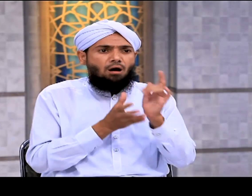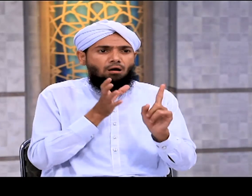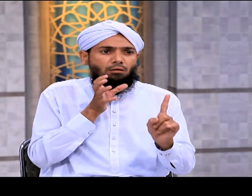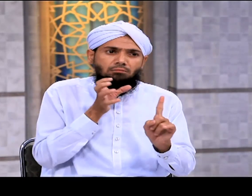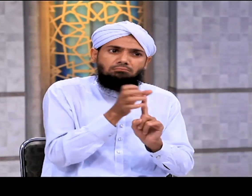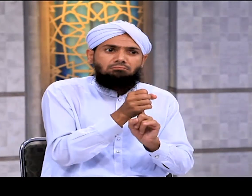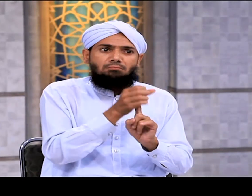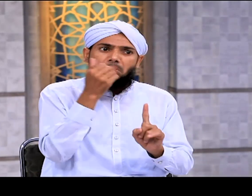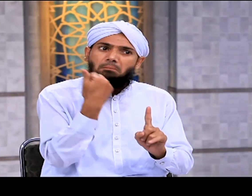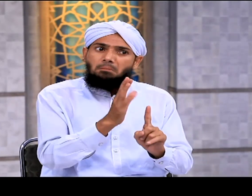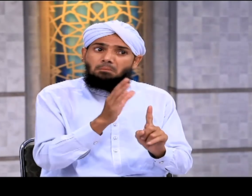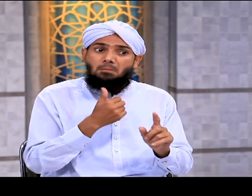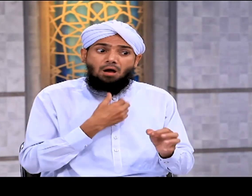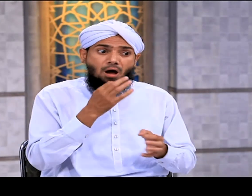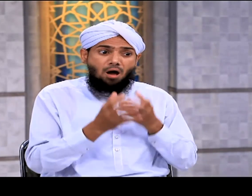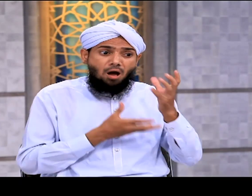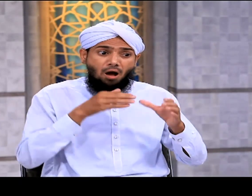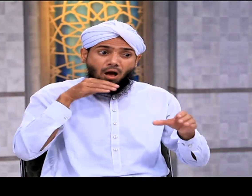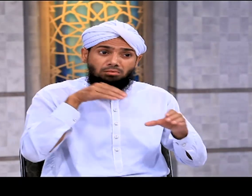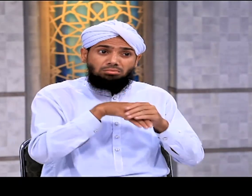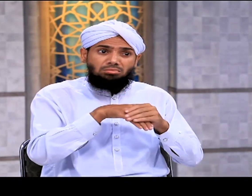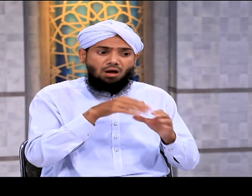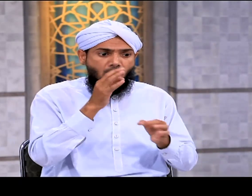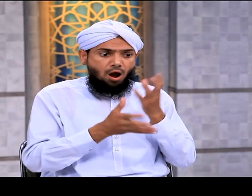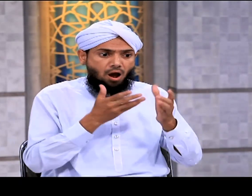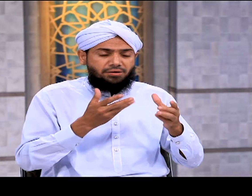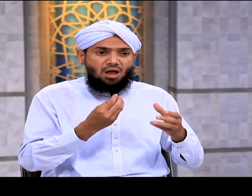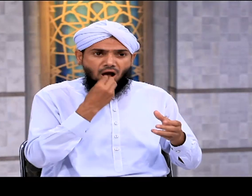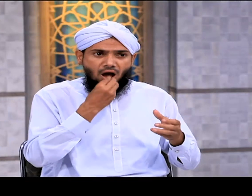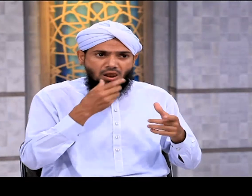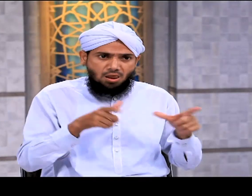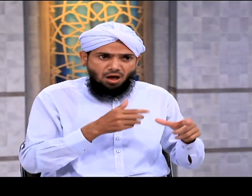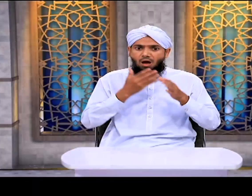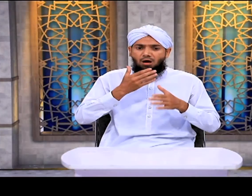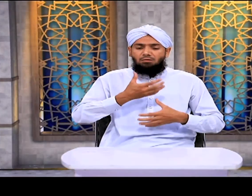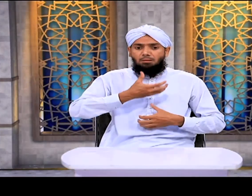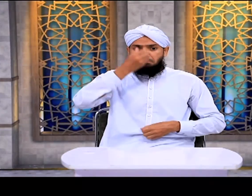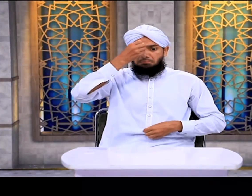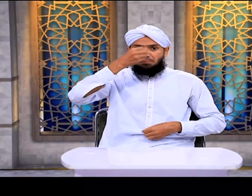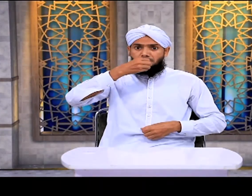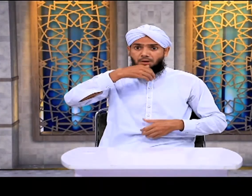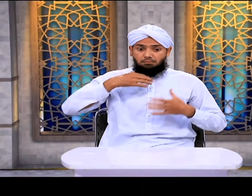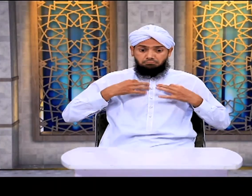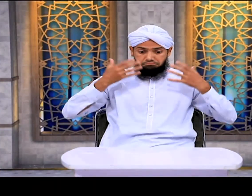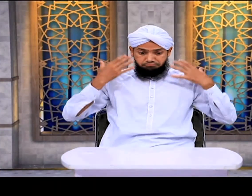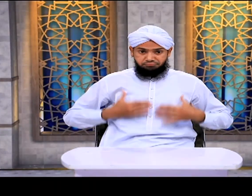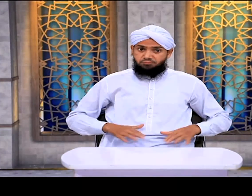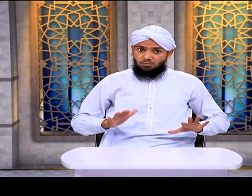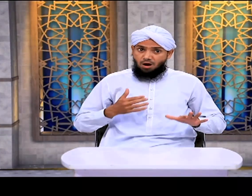وہ آگ کے اندر غرق ہوں گے، آگ ہی ان کا کھانا ہوگی، آگ ہی پہناوا ہوگی اور آگ ہی ان کا